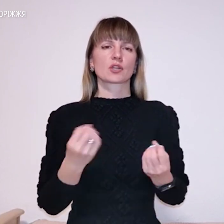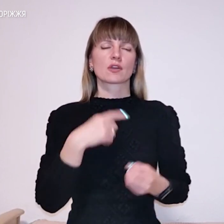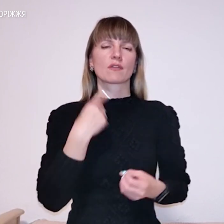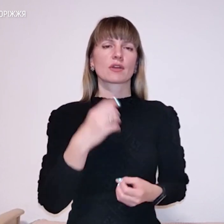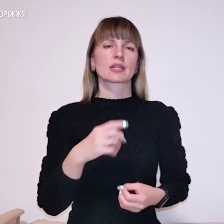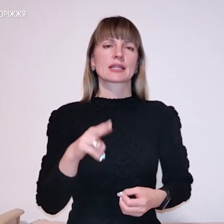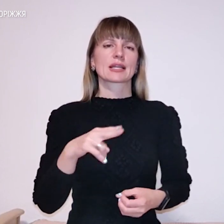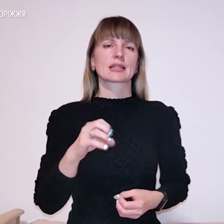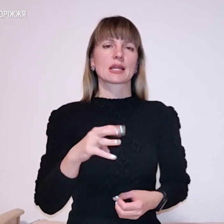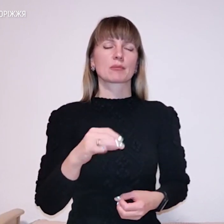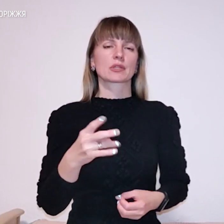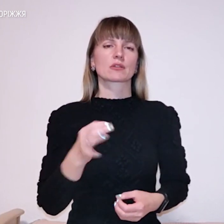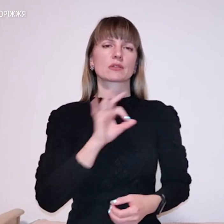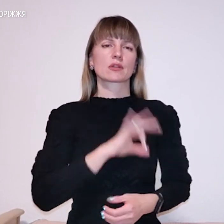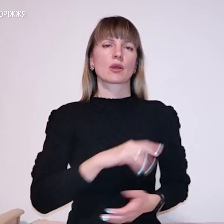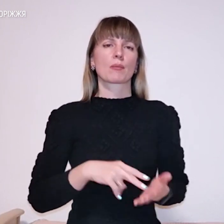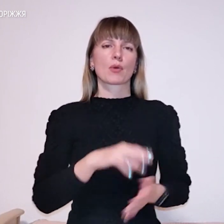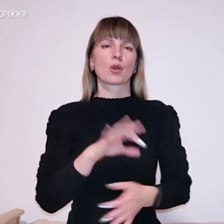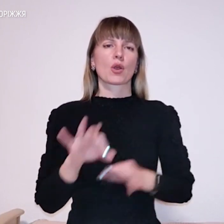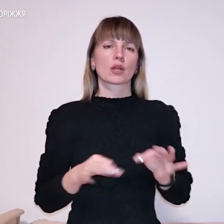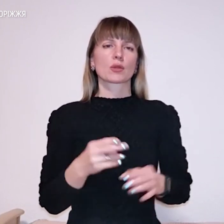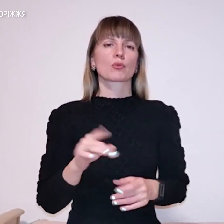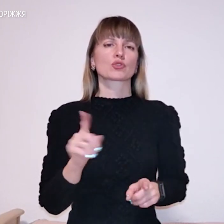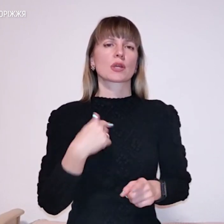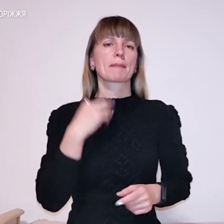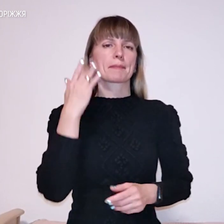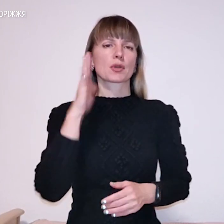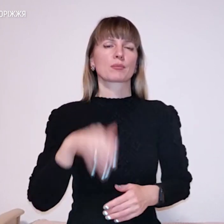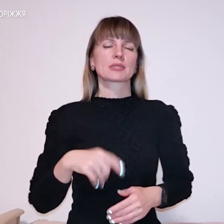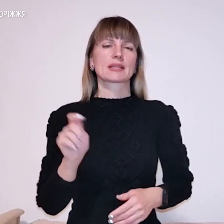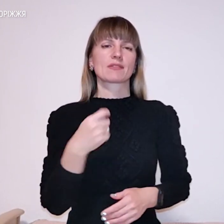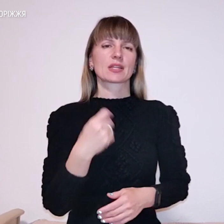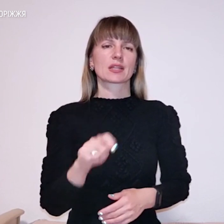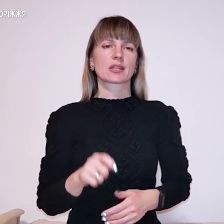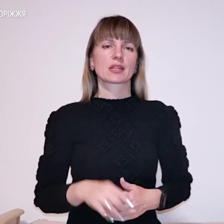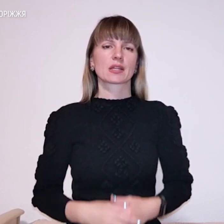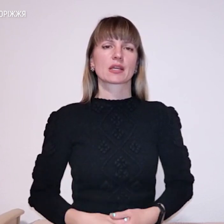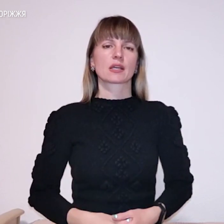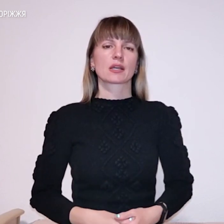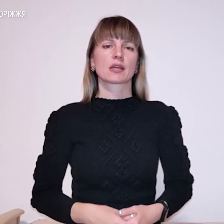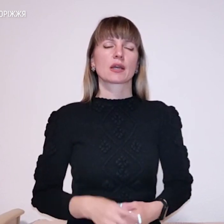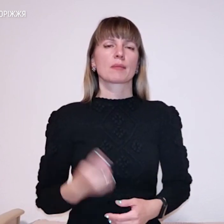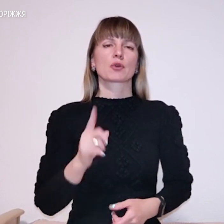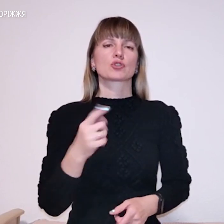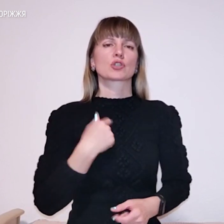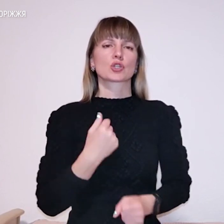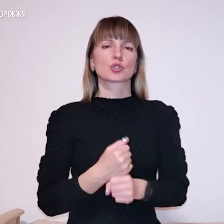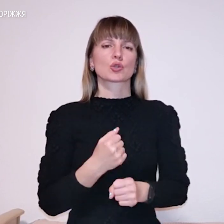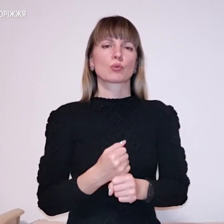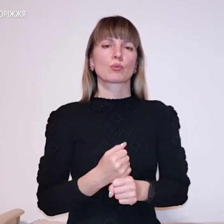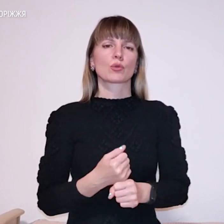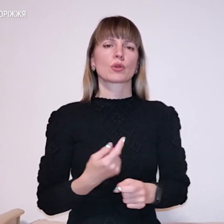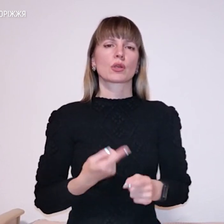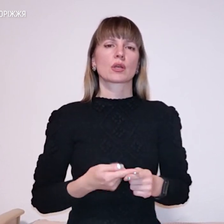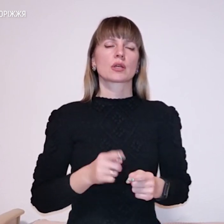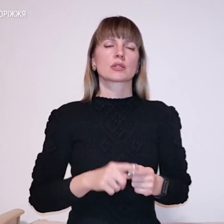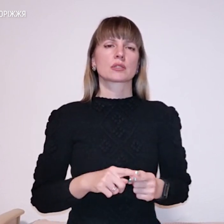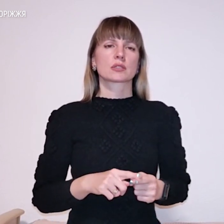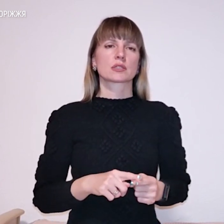Світлана Демиденко, реалізували й проєкт «Про що я мрію після війни». Перше, що я зроблю, це буду грати з паломами до парку.